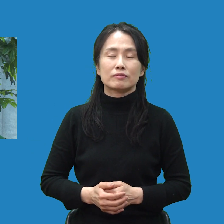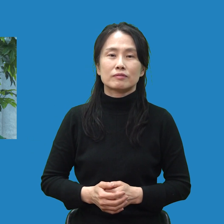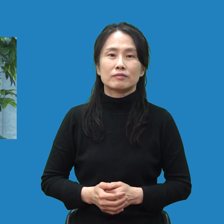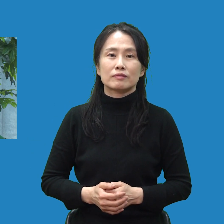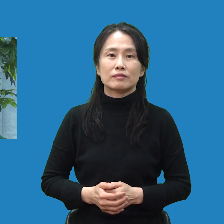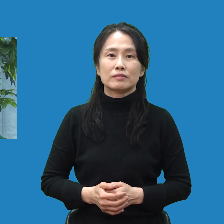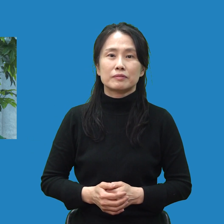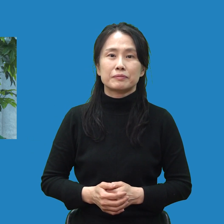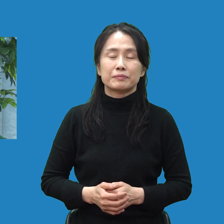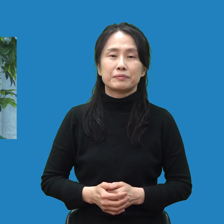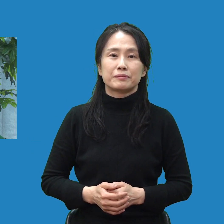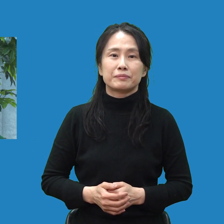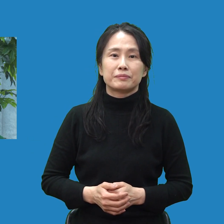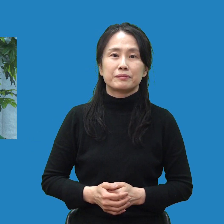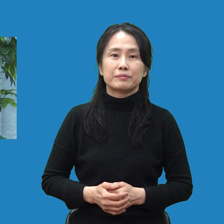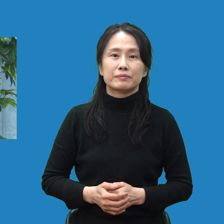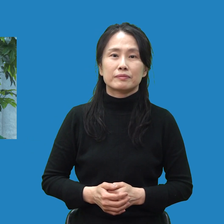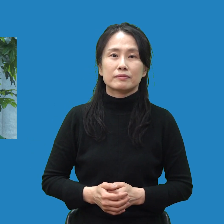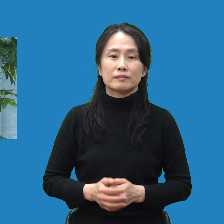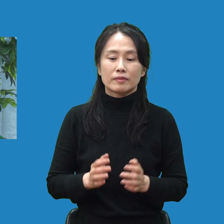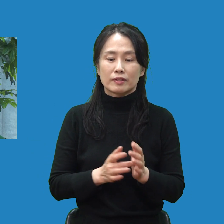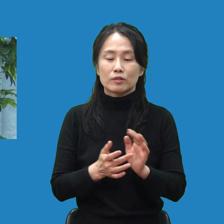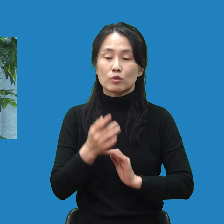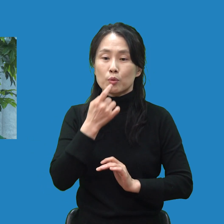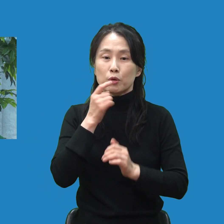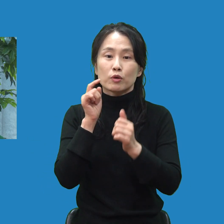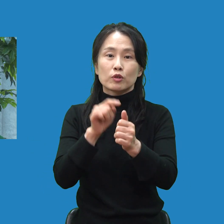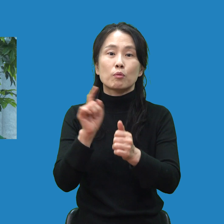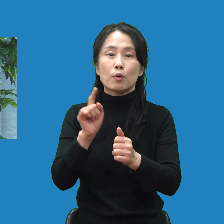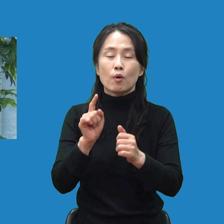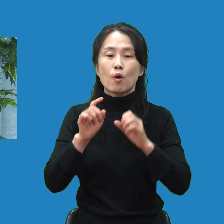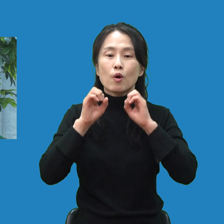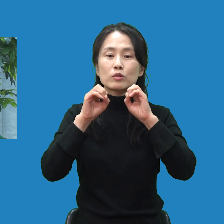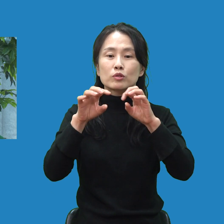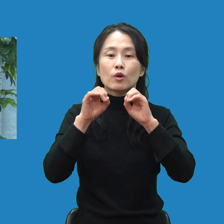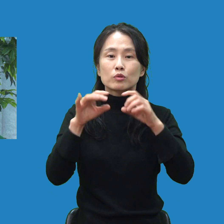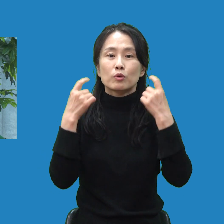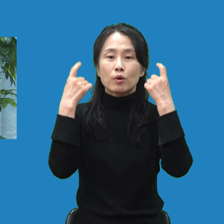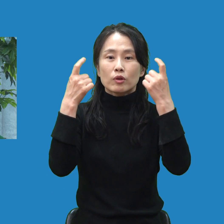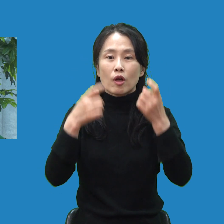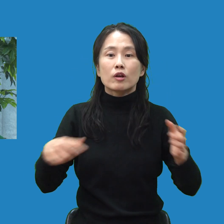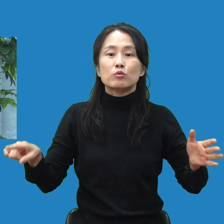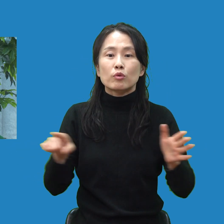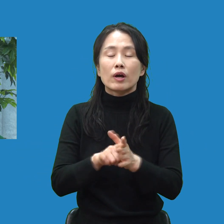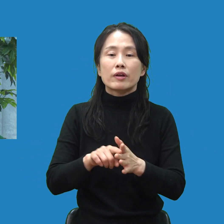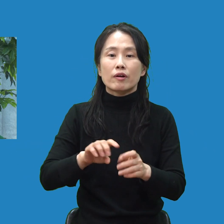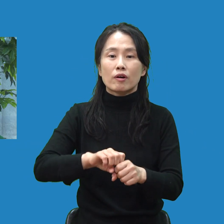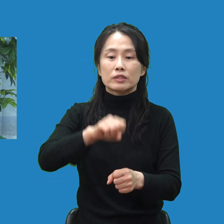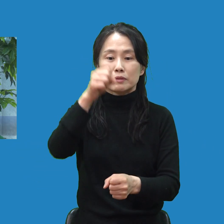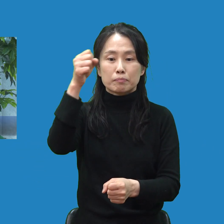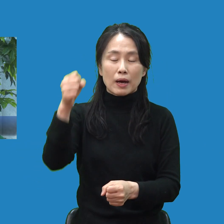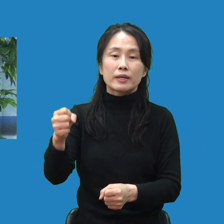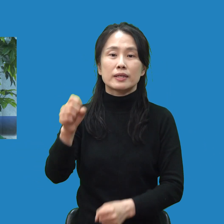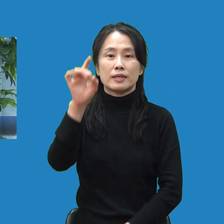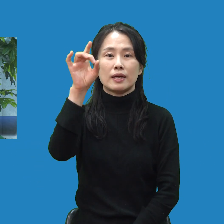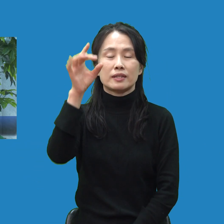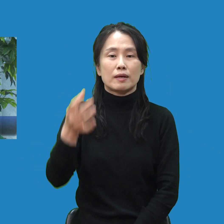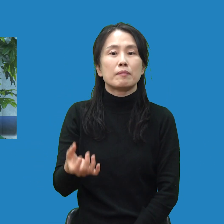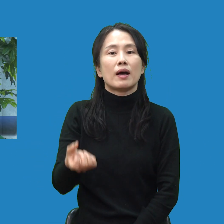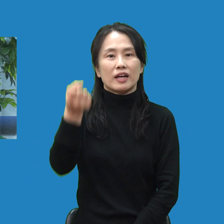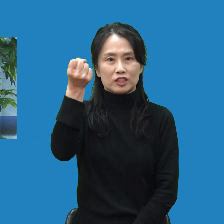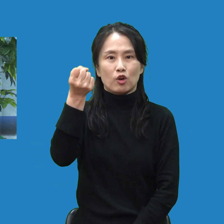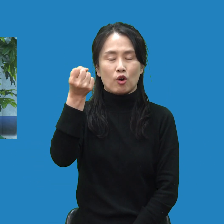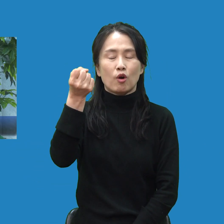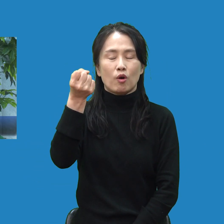그러면서 아주 이런 명령을 하십니다. 전도 여행을 위하여 지팡이 이외에는 아무것도